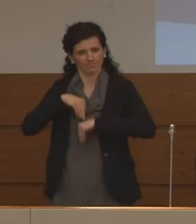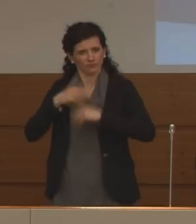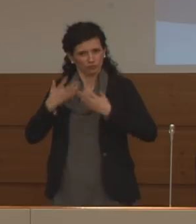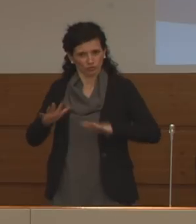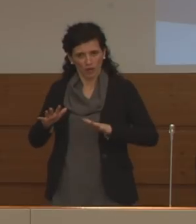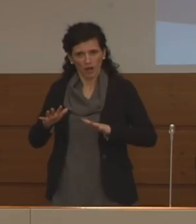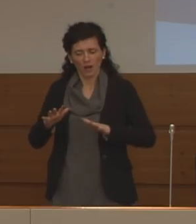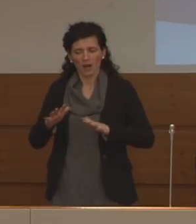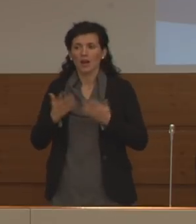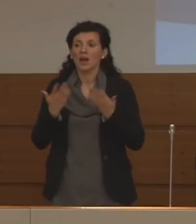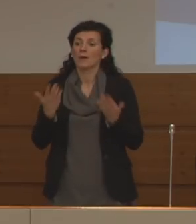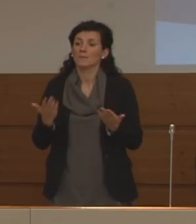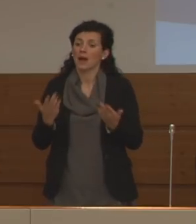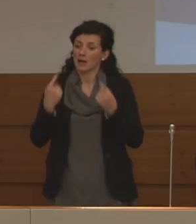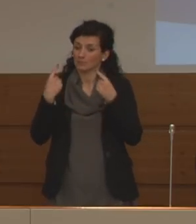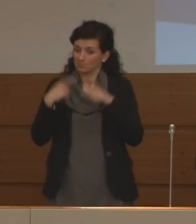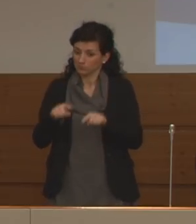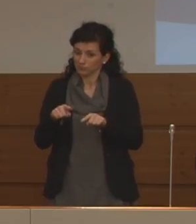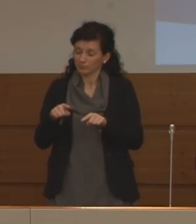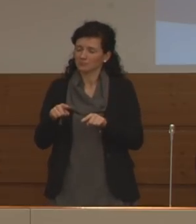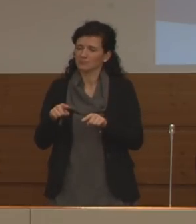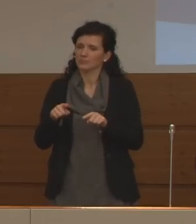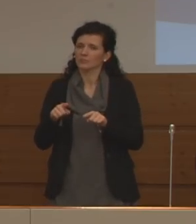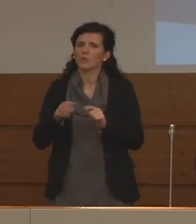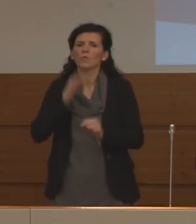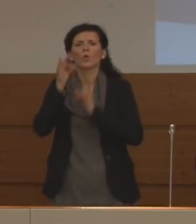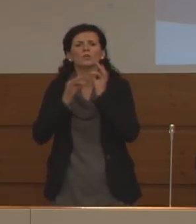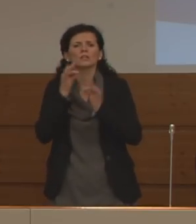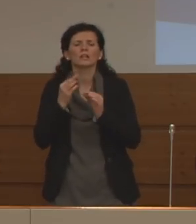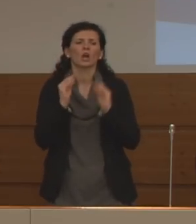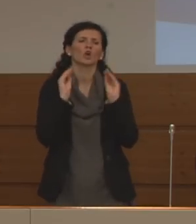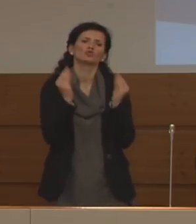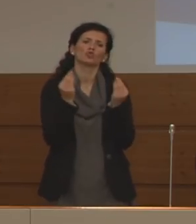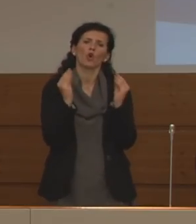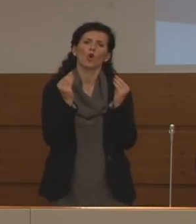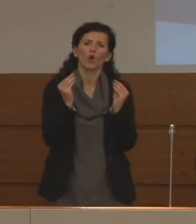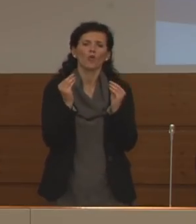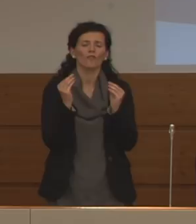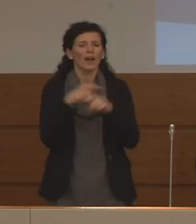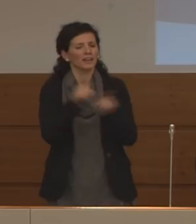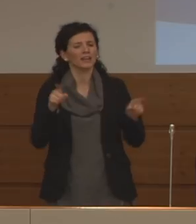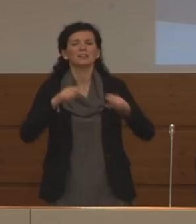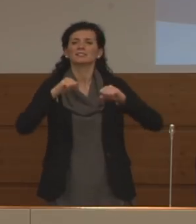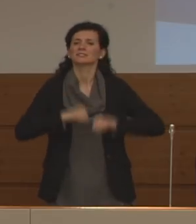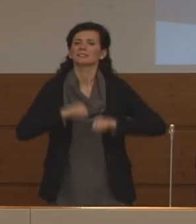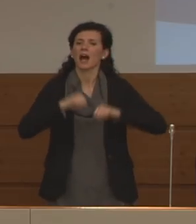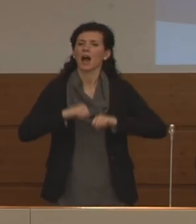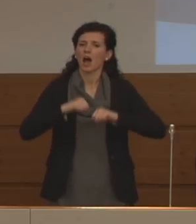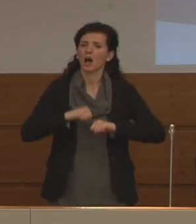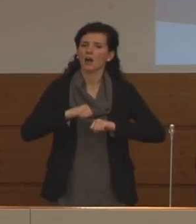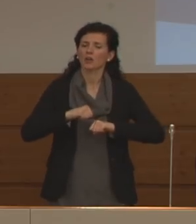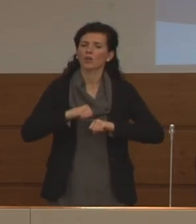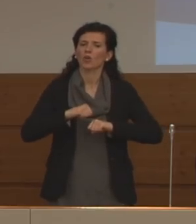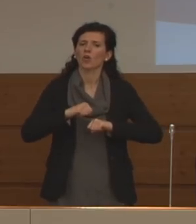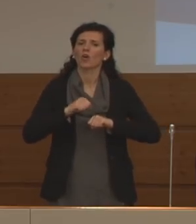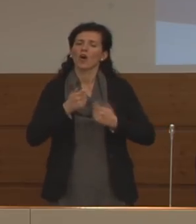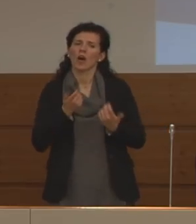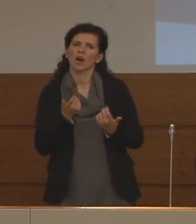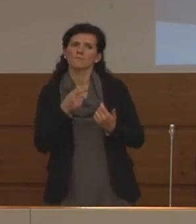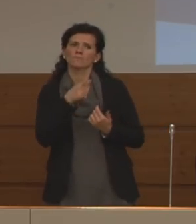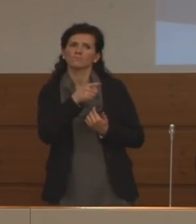toglie purtroppo che anche soggetti giovani apparentemente sani possano